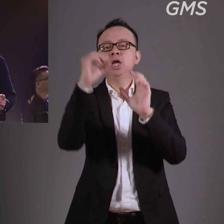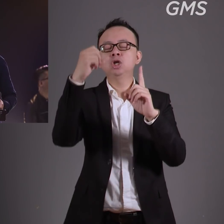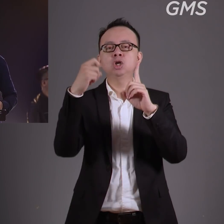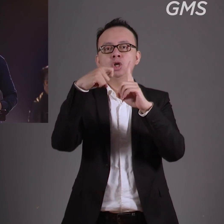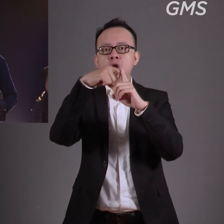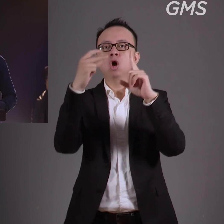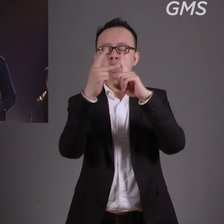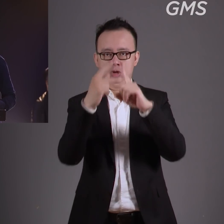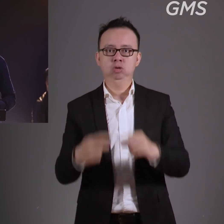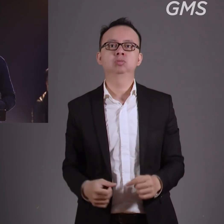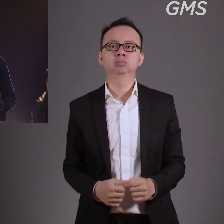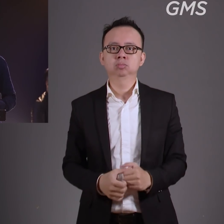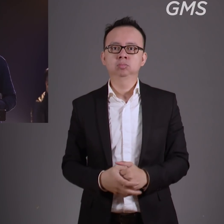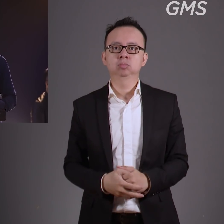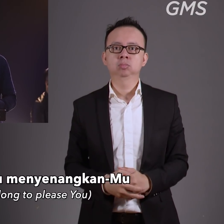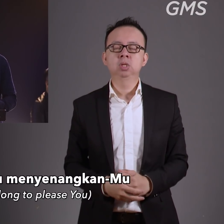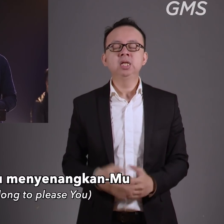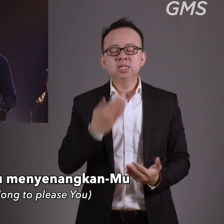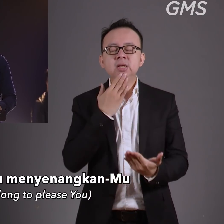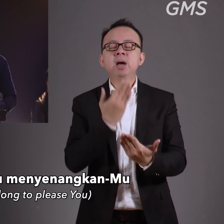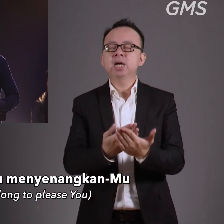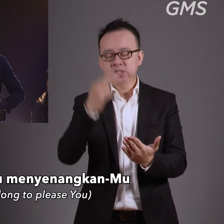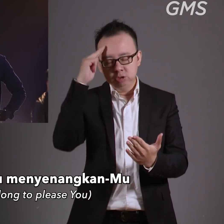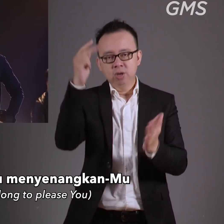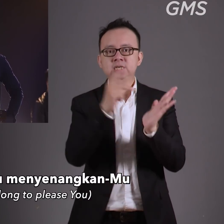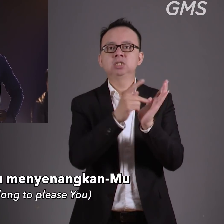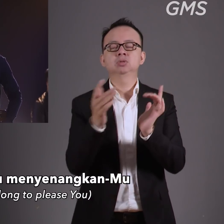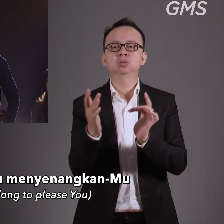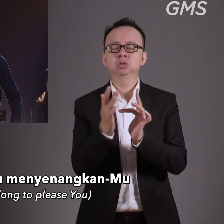Kudus. Haleluya. Terima kasih Tuhan Yesus.